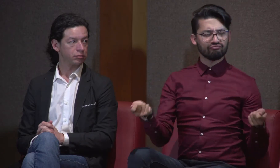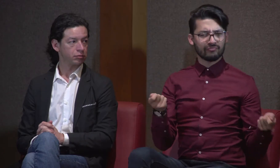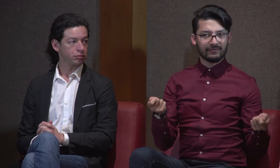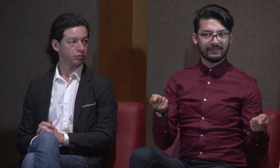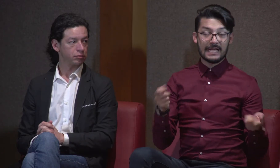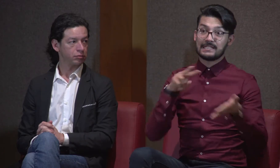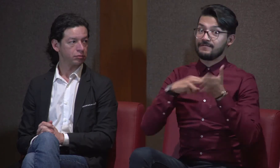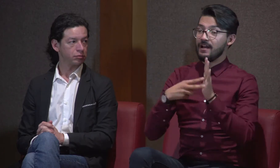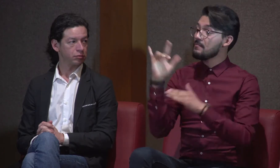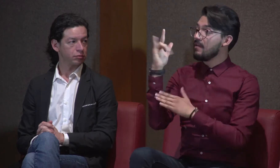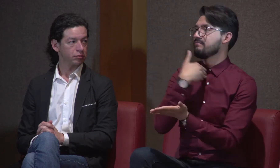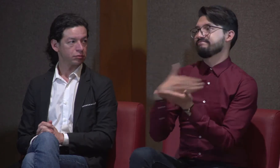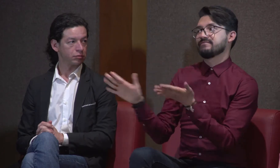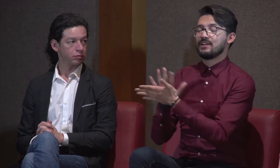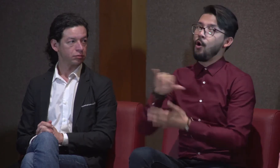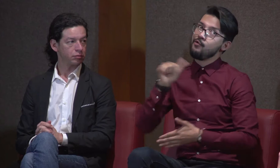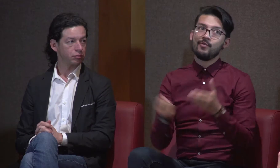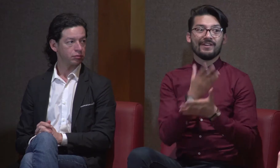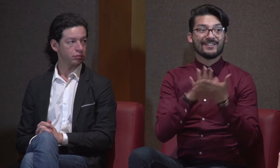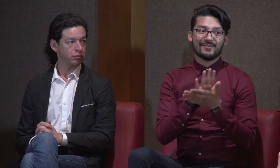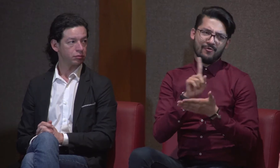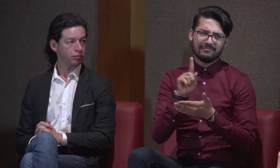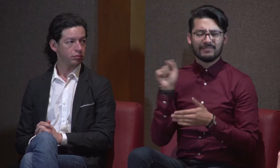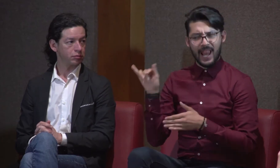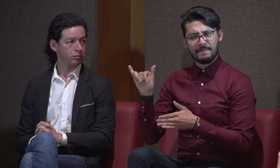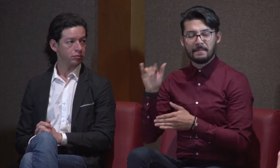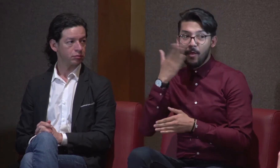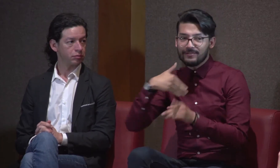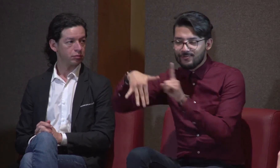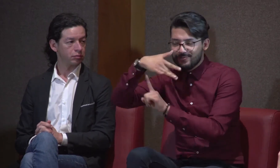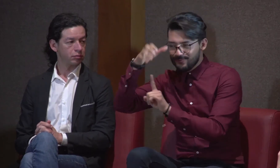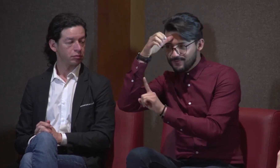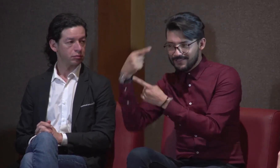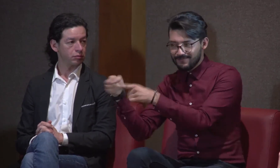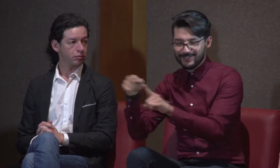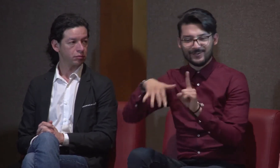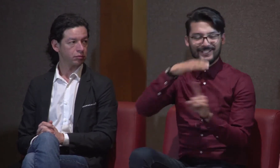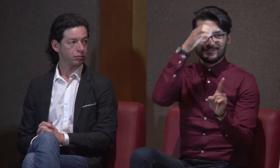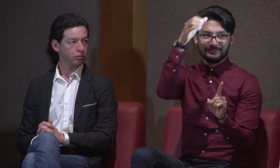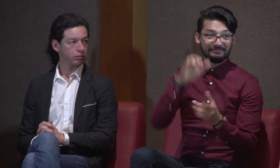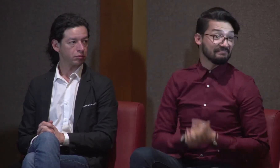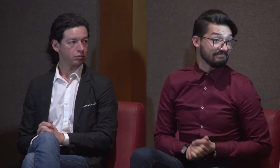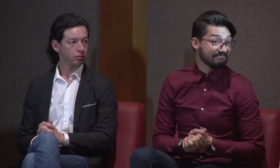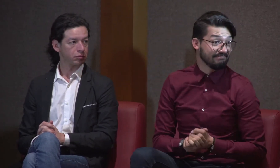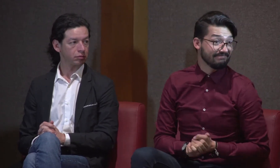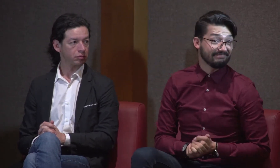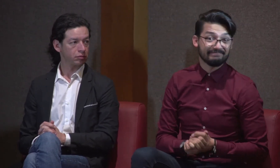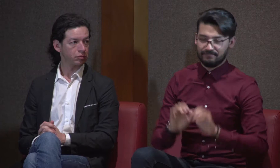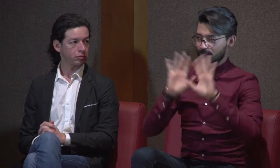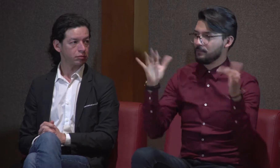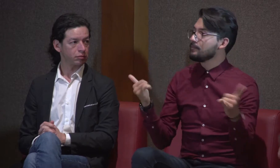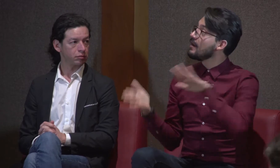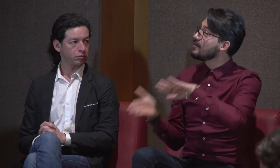y para otro contexto aplicaría esta otra seña más de control para diplomacia. No es que se esté reemplazando una seña por otra, simplemente son